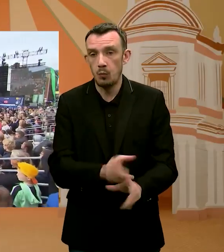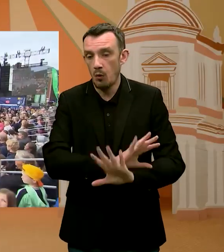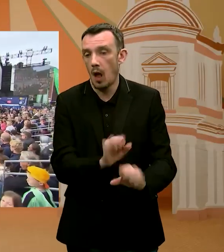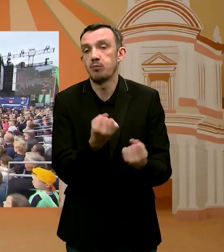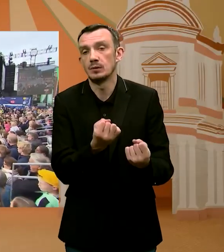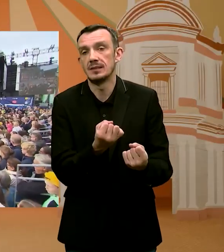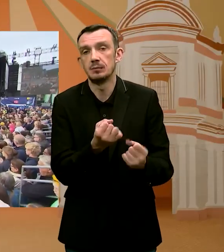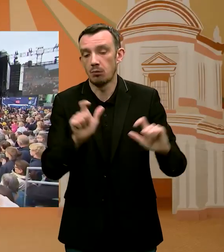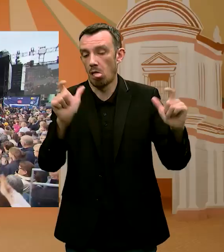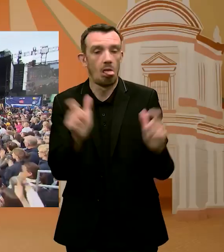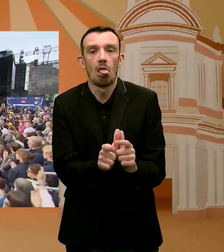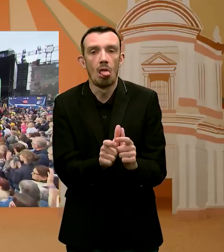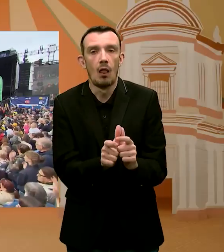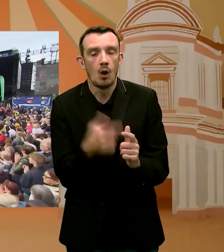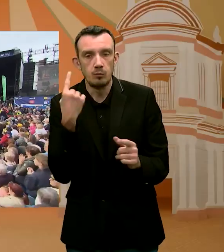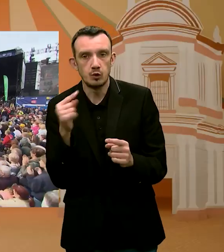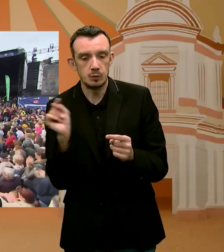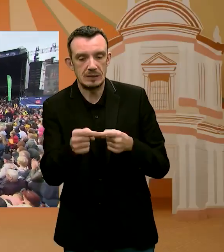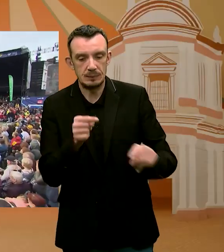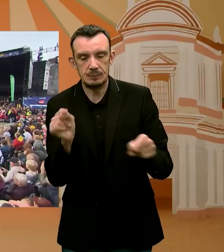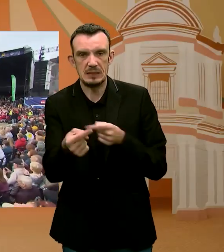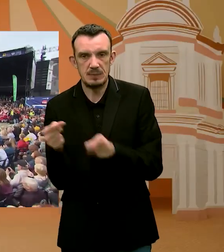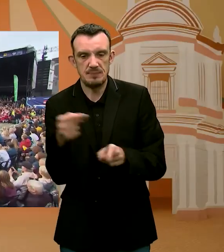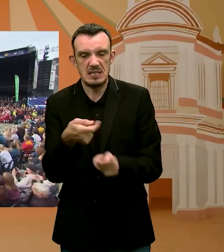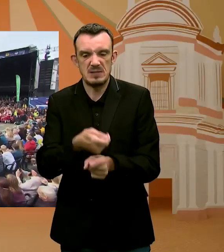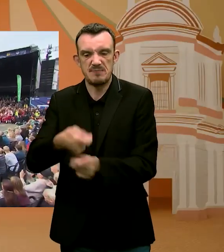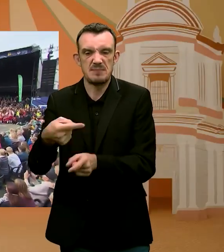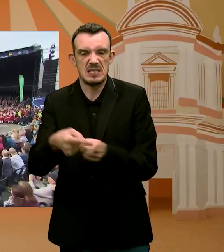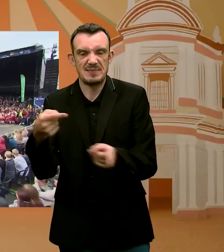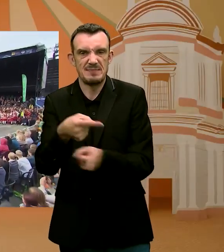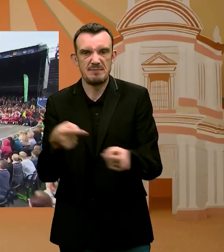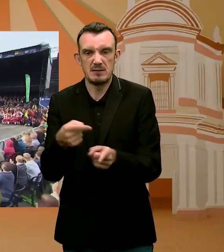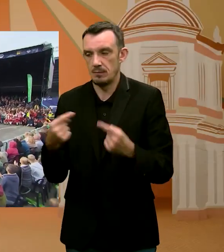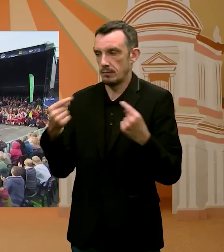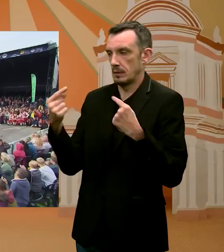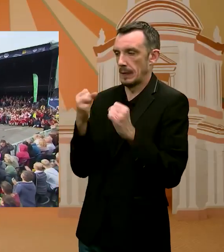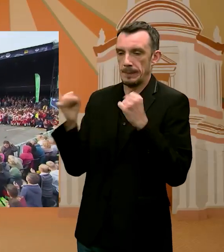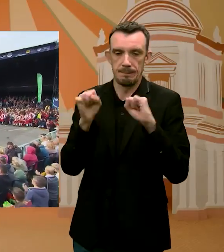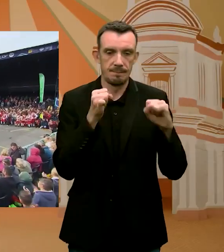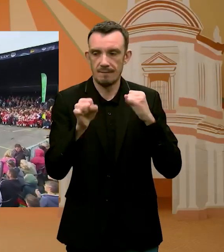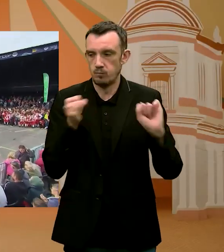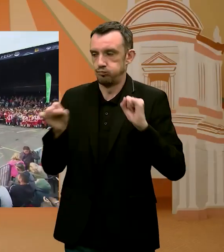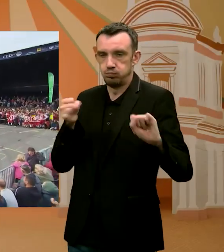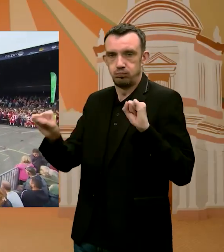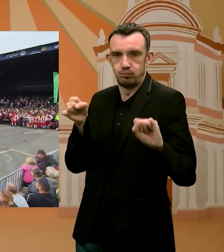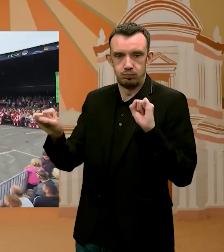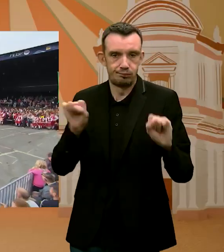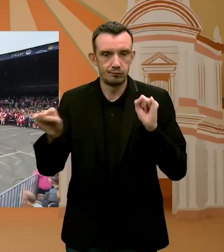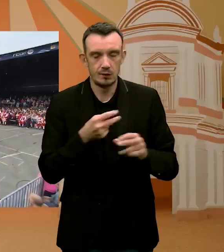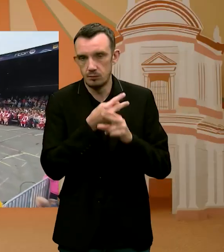peu nombreux, ça vient de toutes parts. Et donc là, c'est, comme le disait Bertrand hier, pour les échangeurs, c'est de la survie. C'est de la survie maintenant. On est quasiment à 4